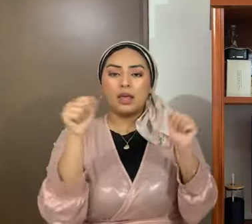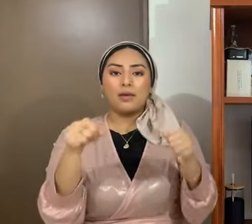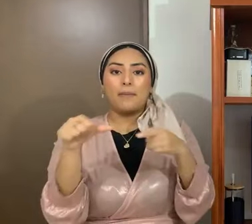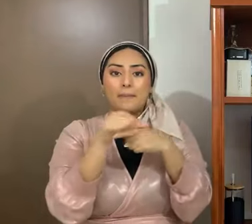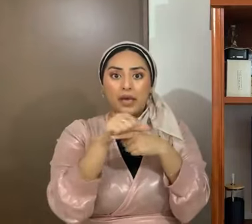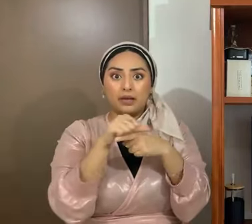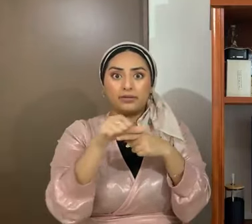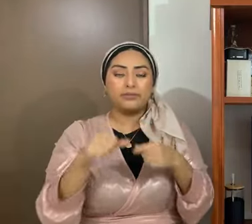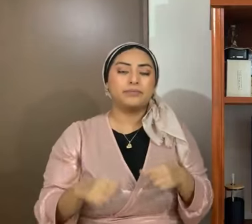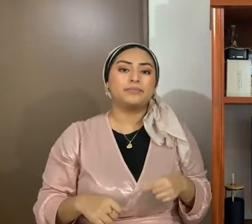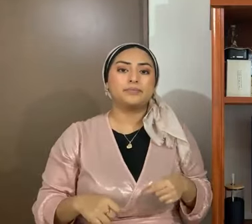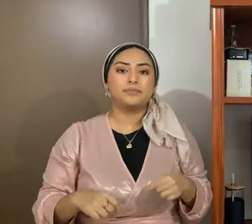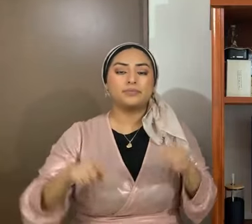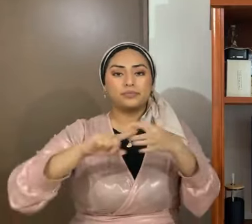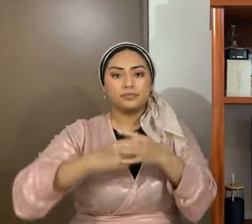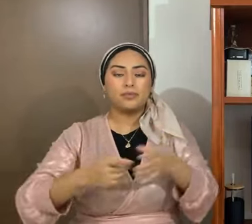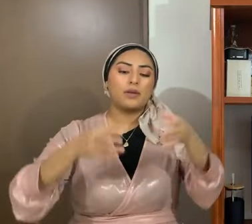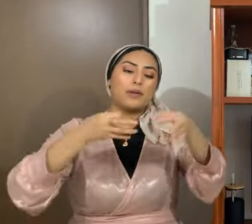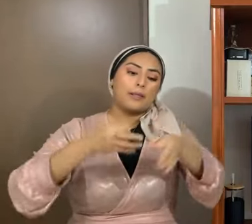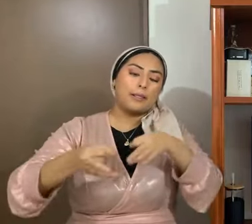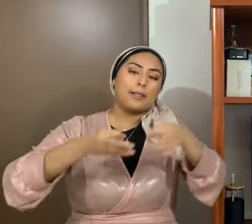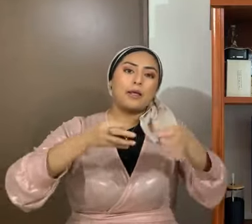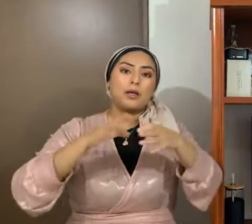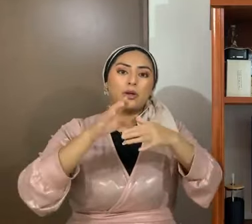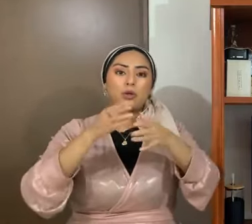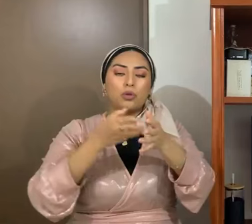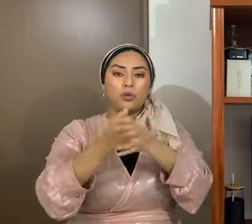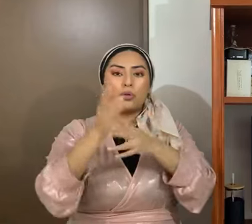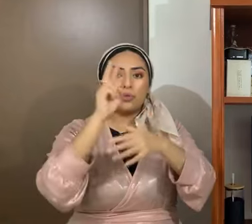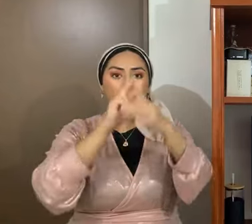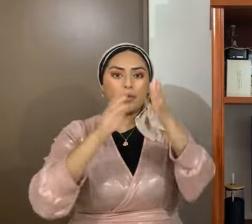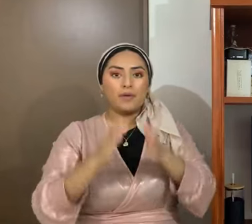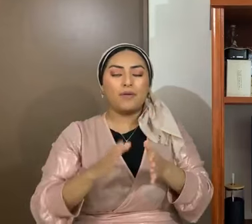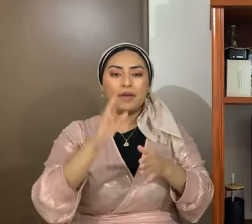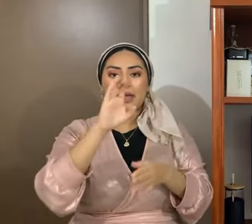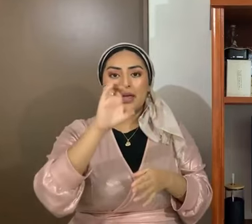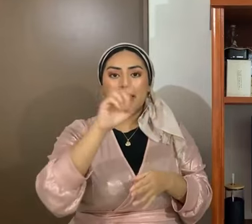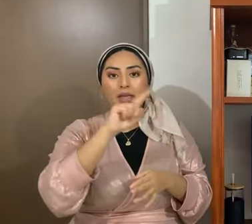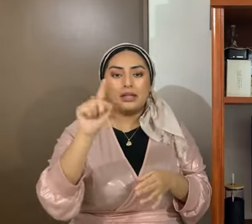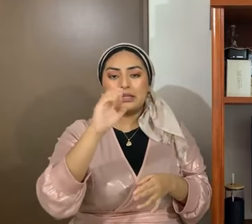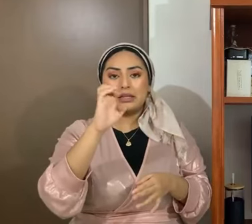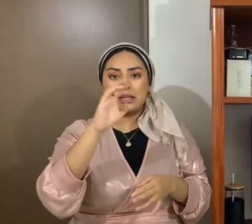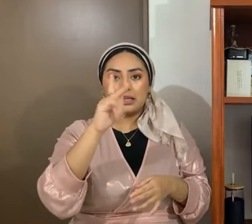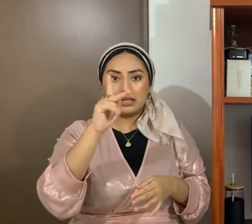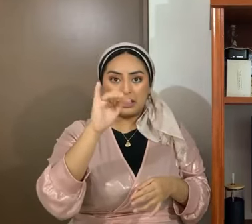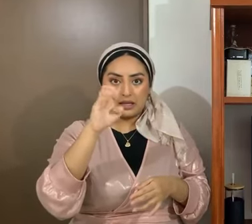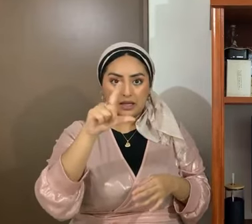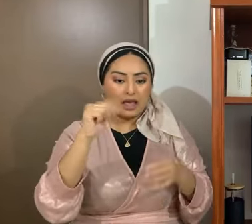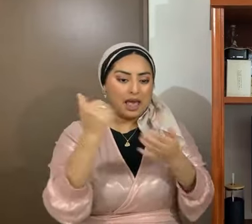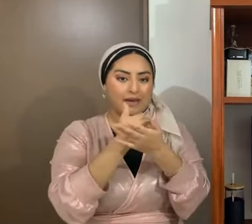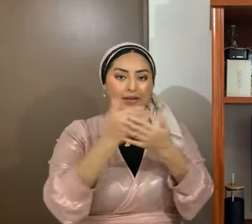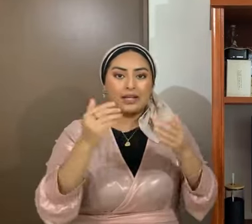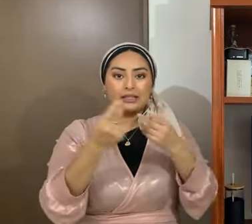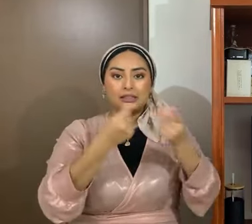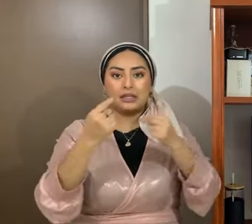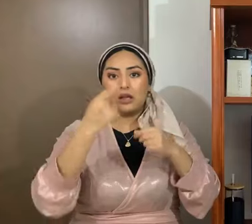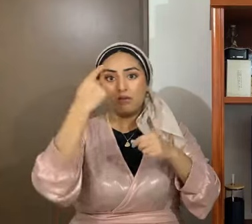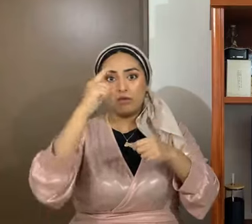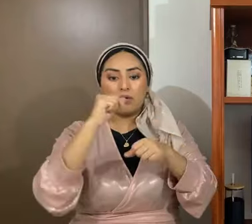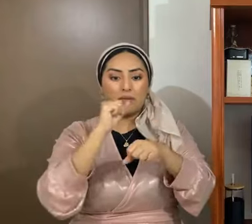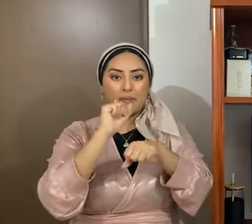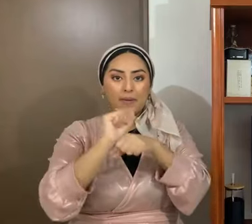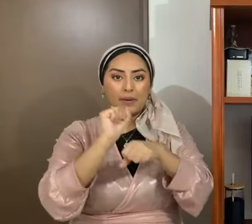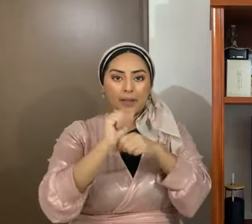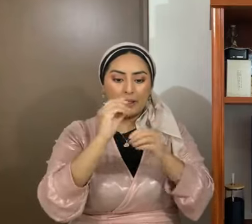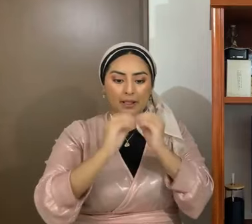por obra. Y entonces empieza a narrar a través del profeta Ezequiel, Yahweh Sebaot, todo lo que se tenía que hacer para la